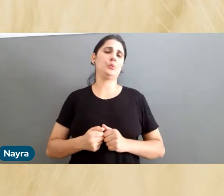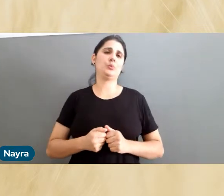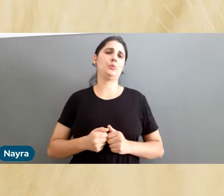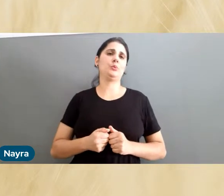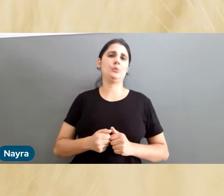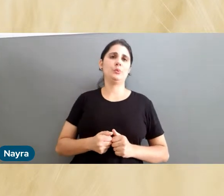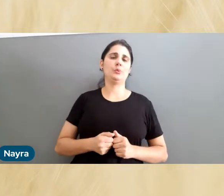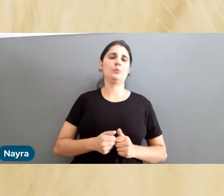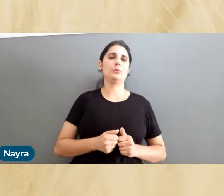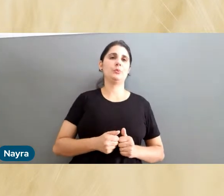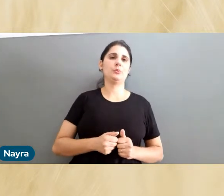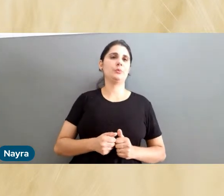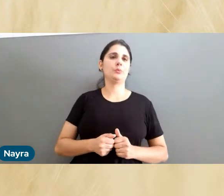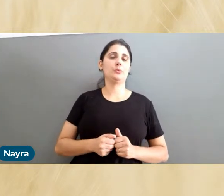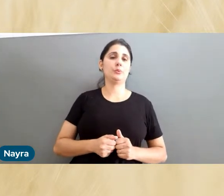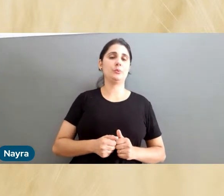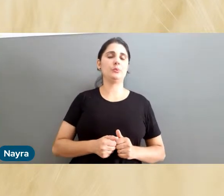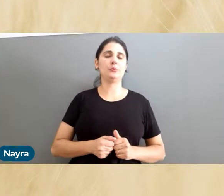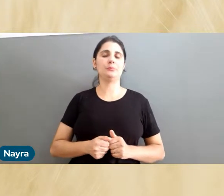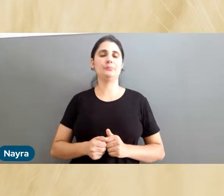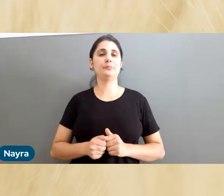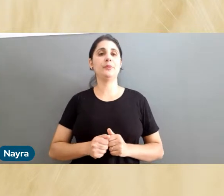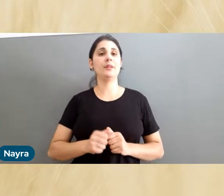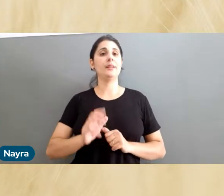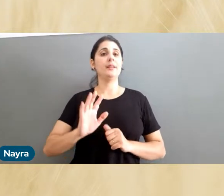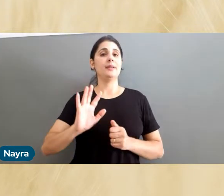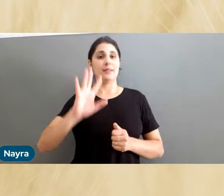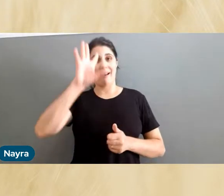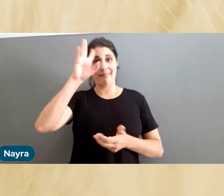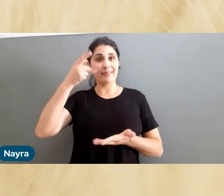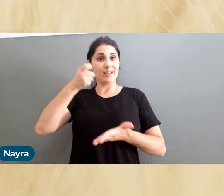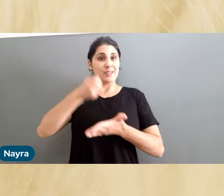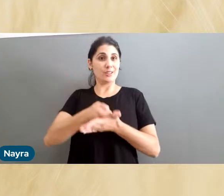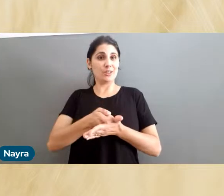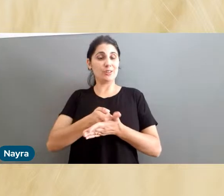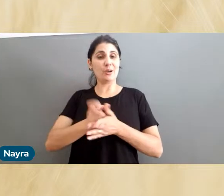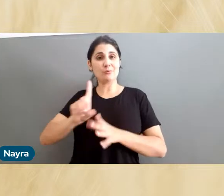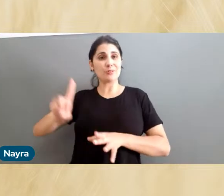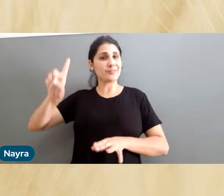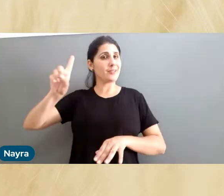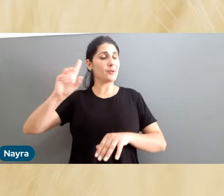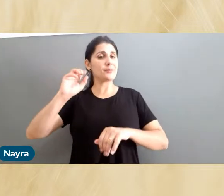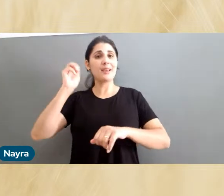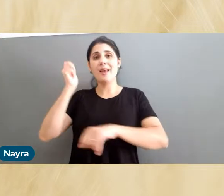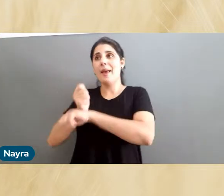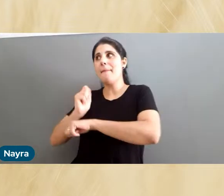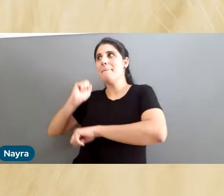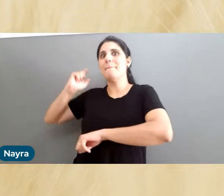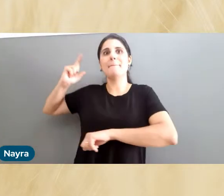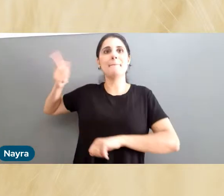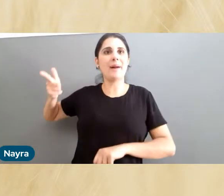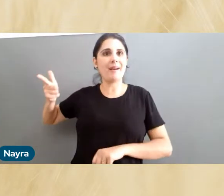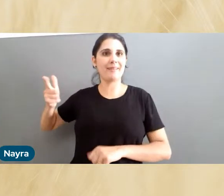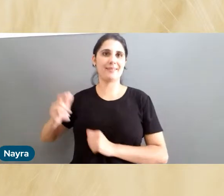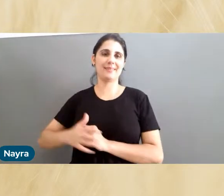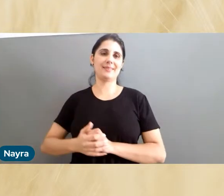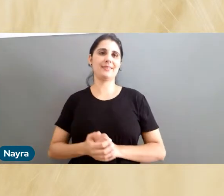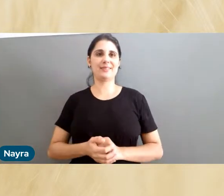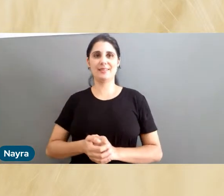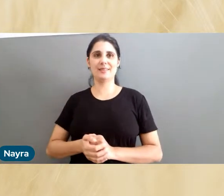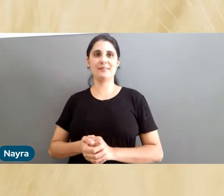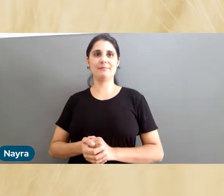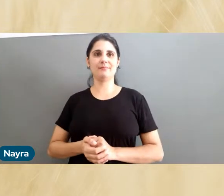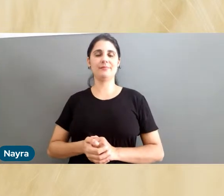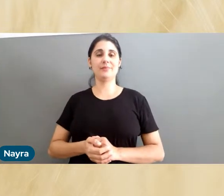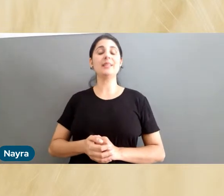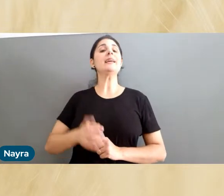sobrepõem às decisões do Criador. Às vezes a gente olha para o mundo e fala assim, tá, mas se Deus podia mudar e não mudou, é porque ele não está vendo. Mas,